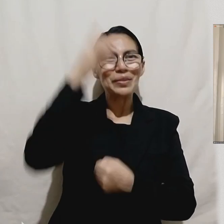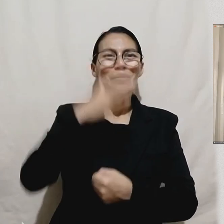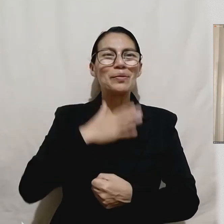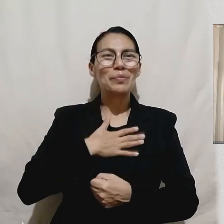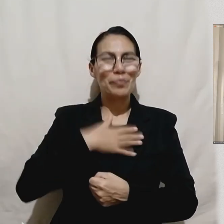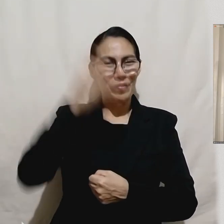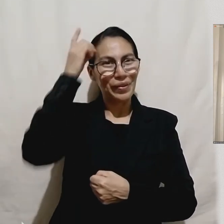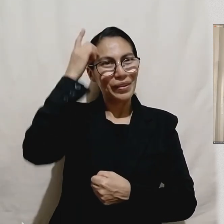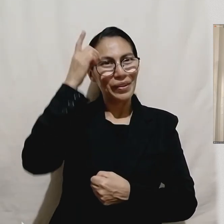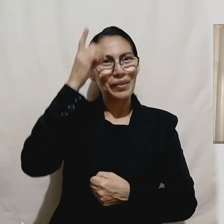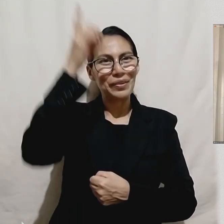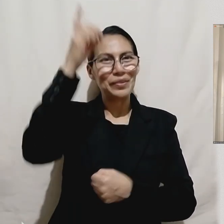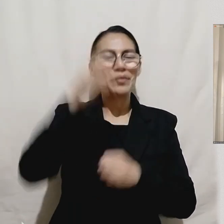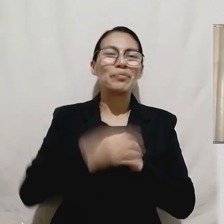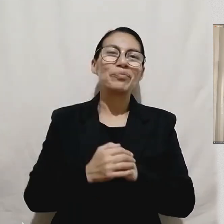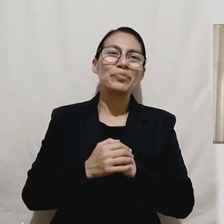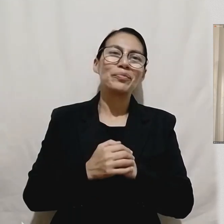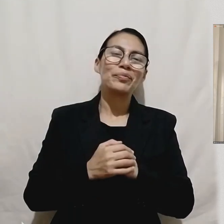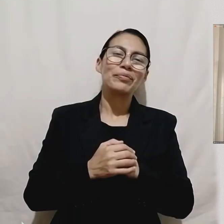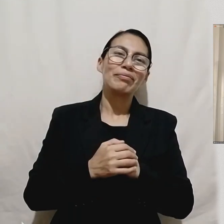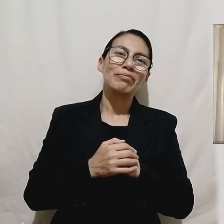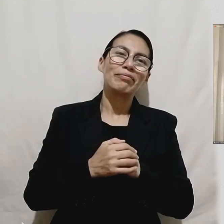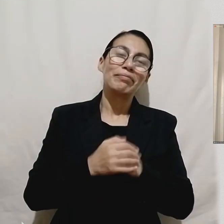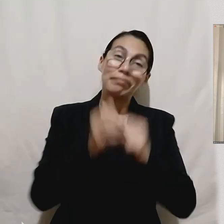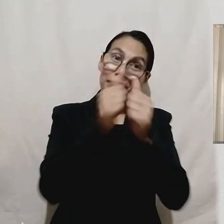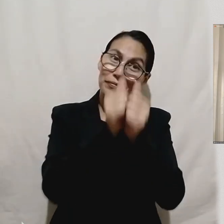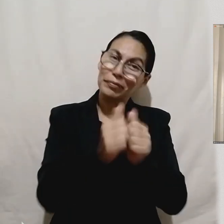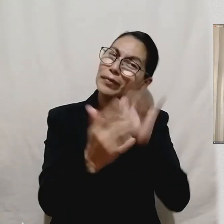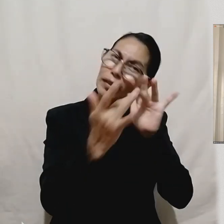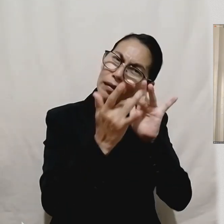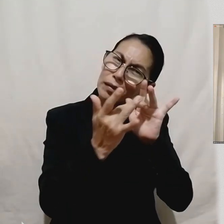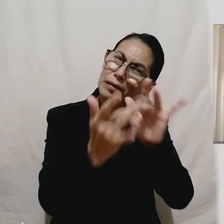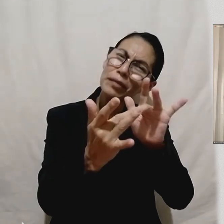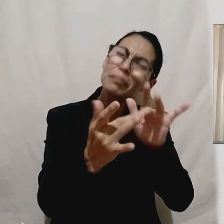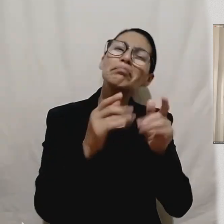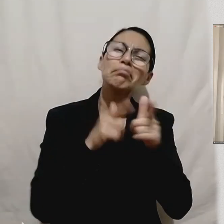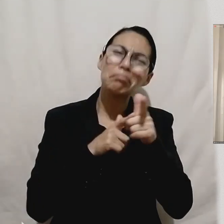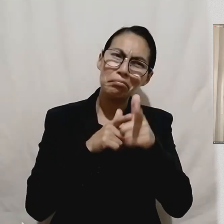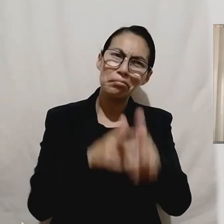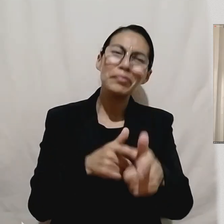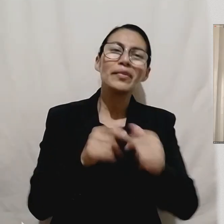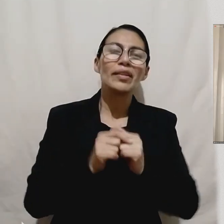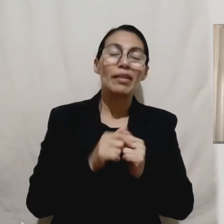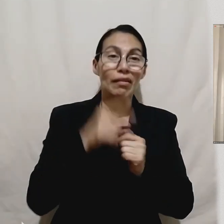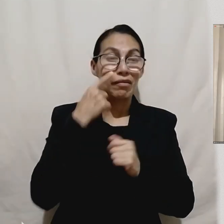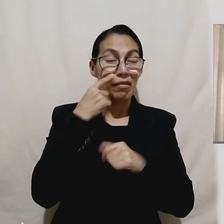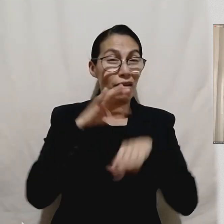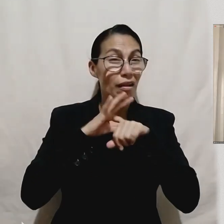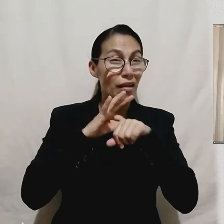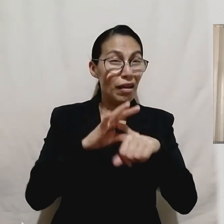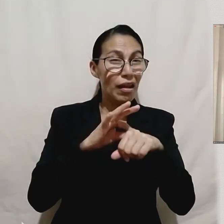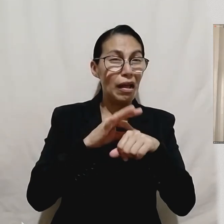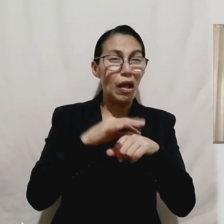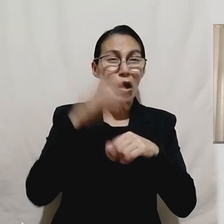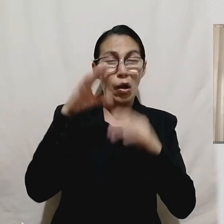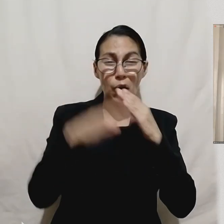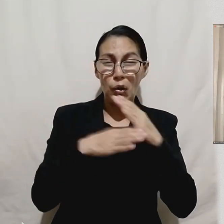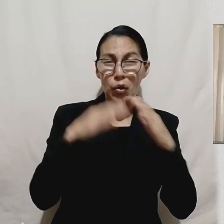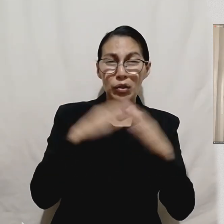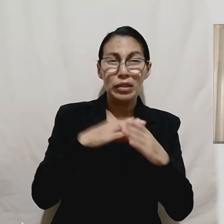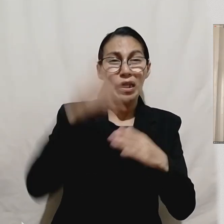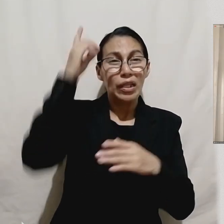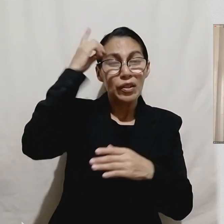mi Dios Quédate hasta el final para que veas las grandes cosas que Dios puede